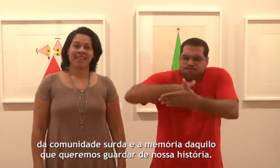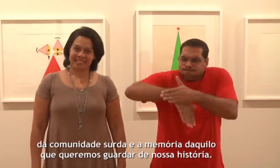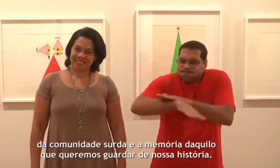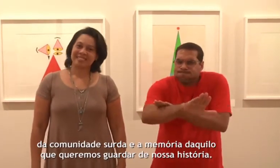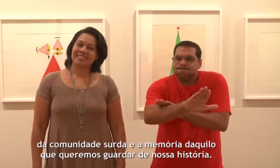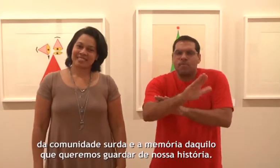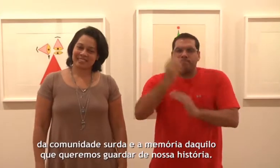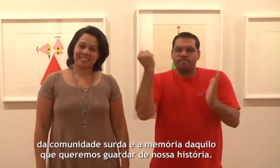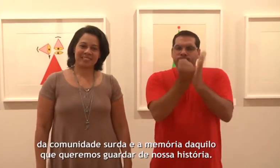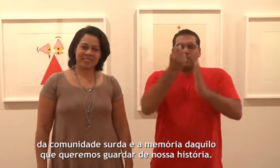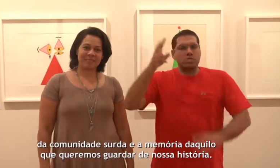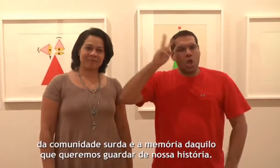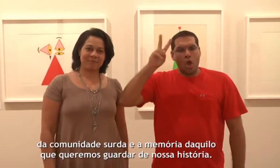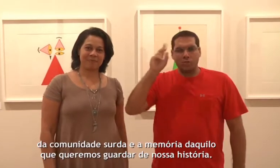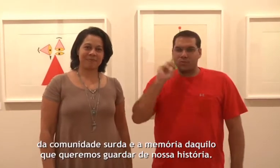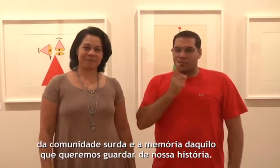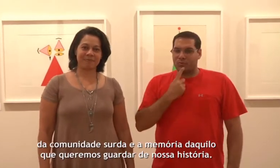guardar de nossa história.